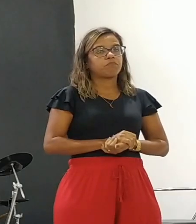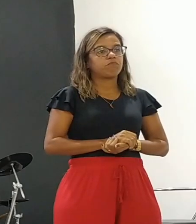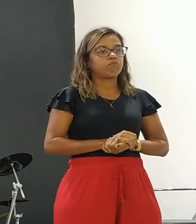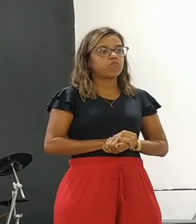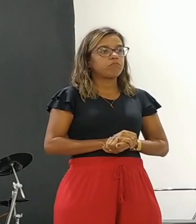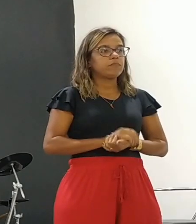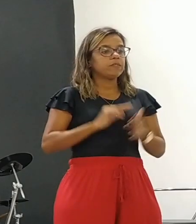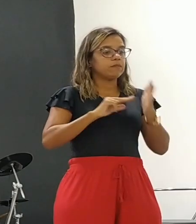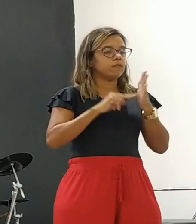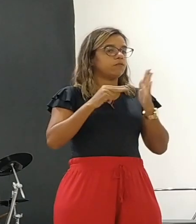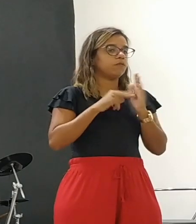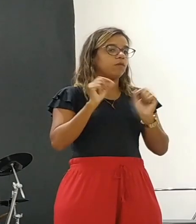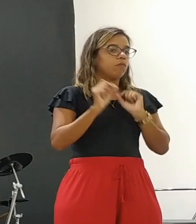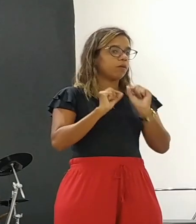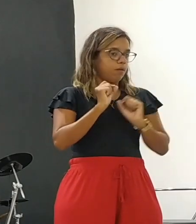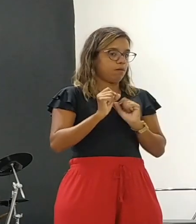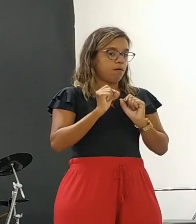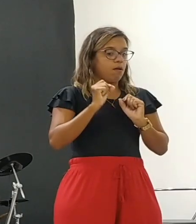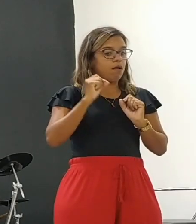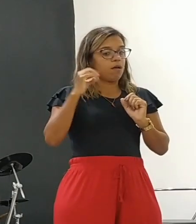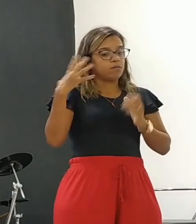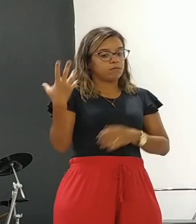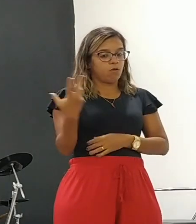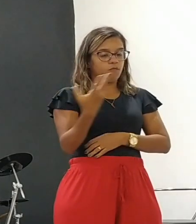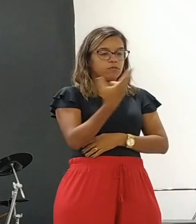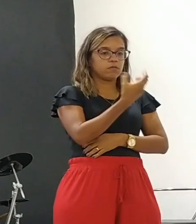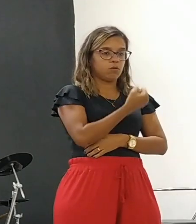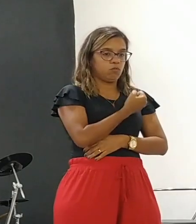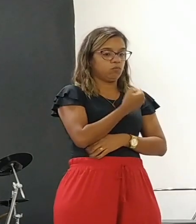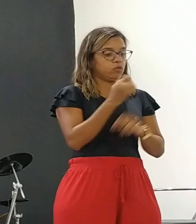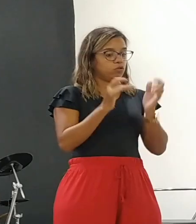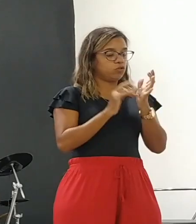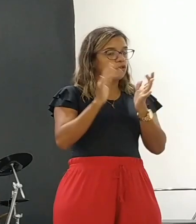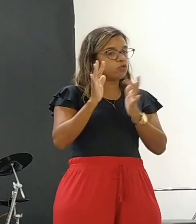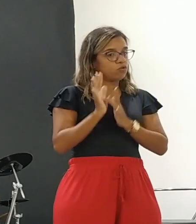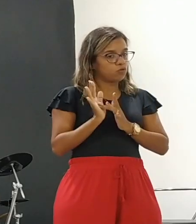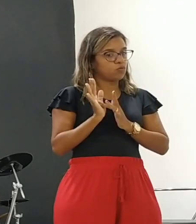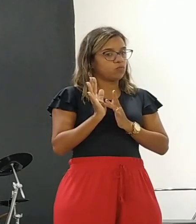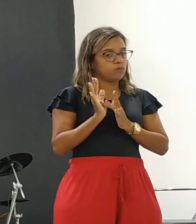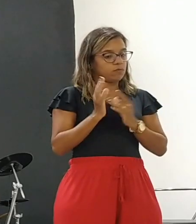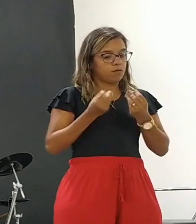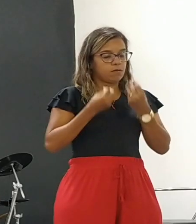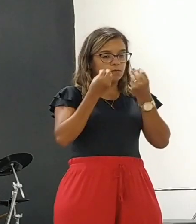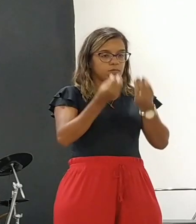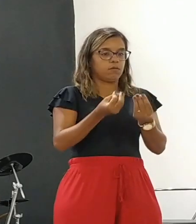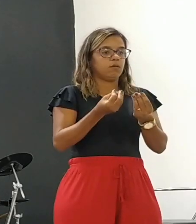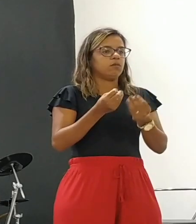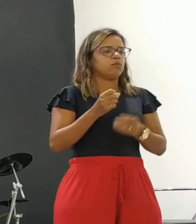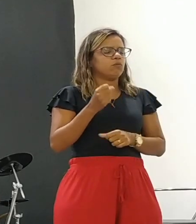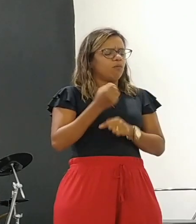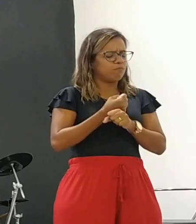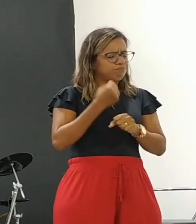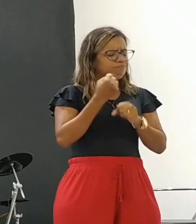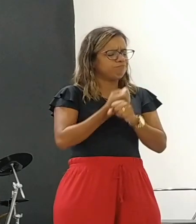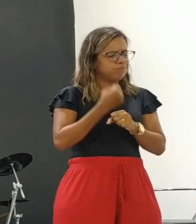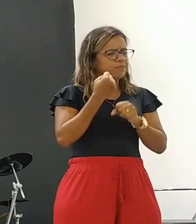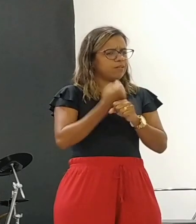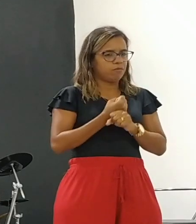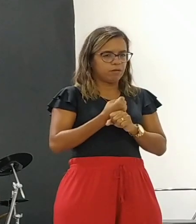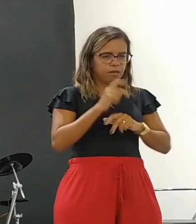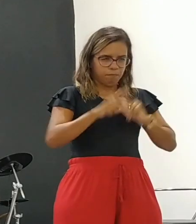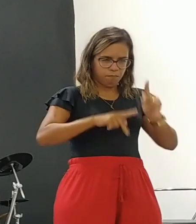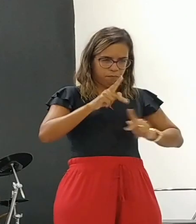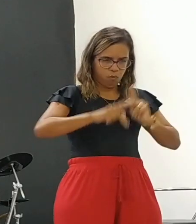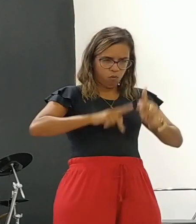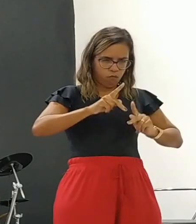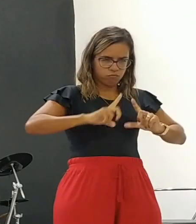da salvação que Jesus ia trazer para todos nós. O cordeiro que ia sendo morto todos os anos lá em Israel, aquilo